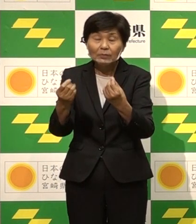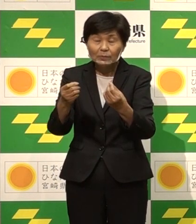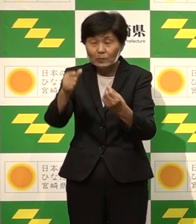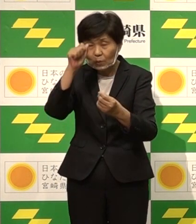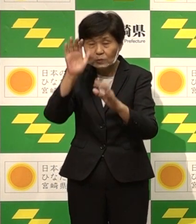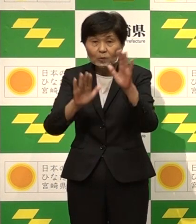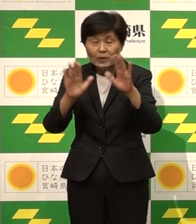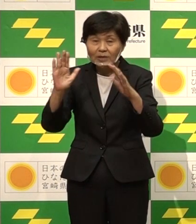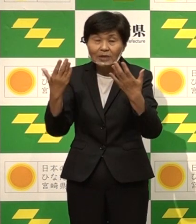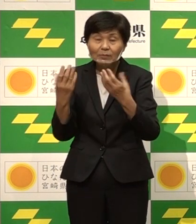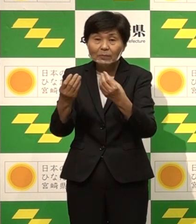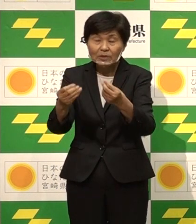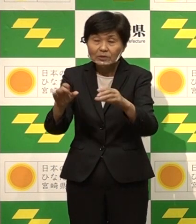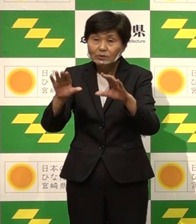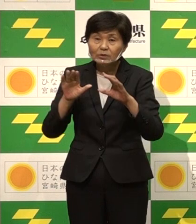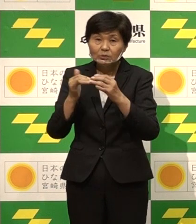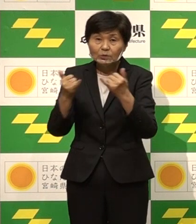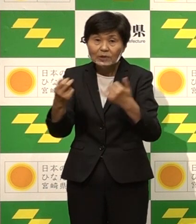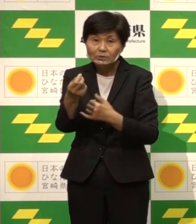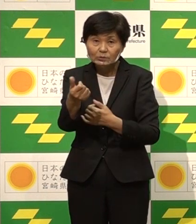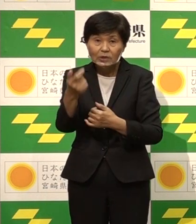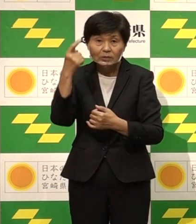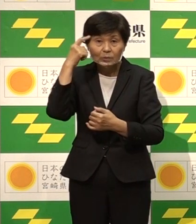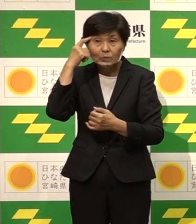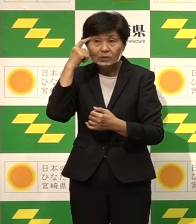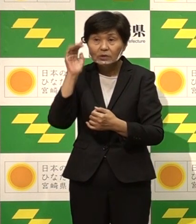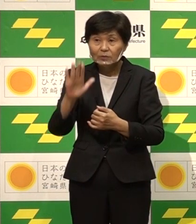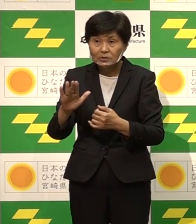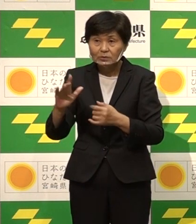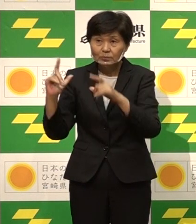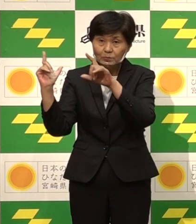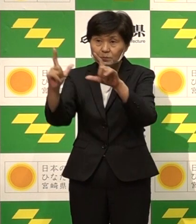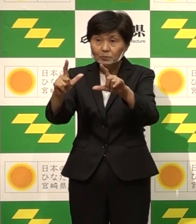に少ないのではないかと思っ